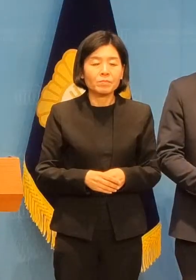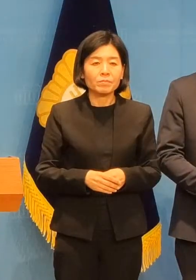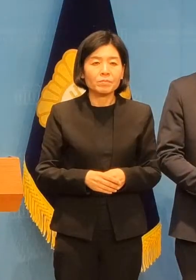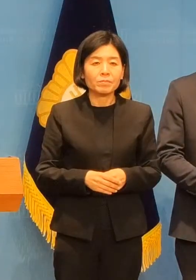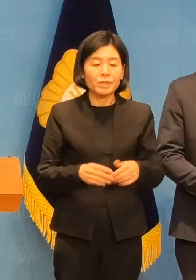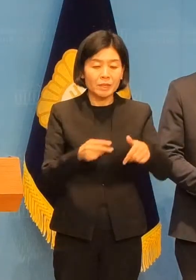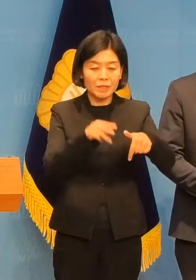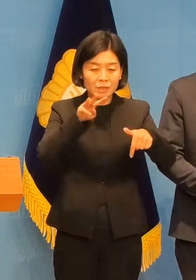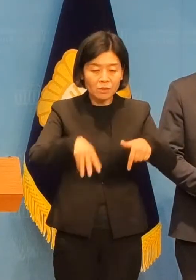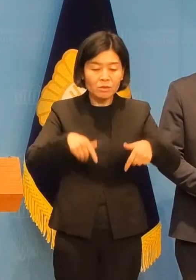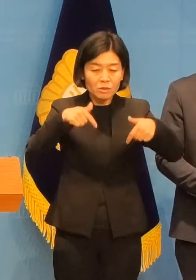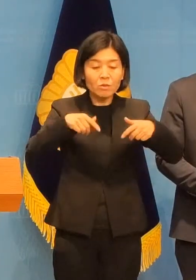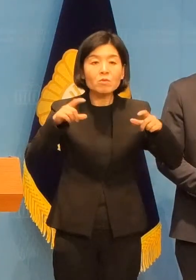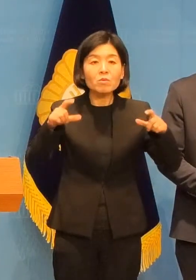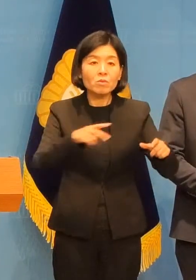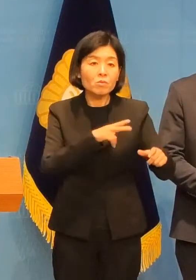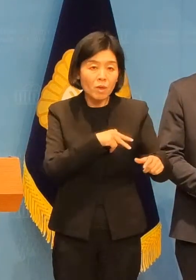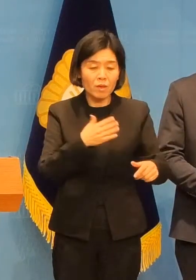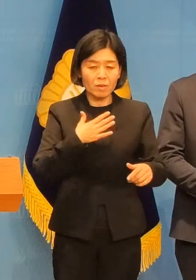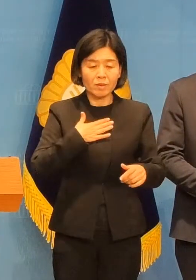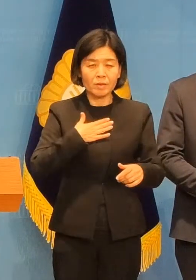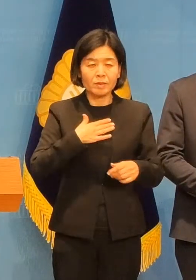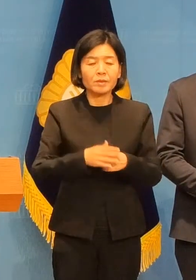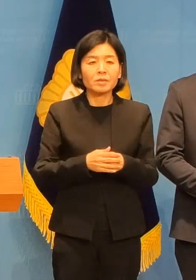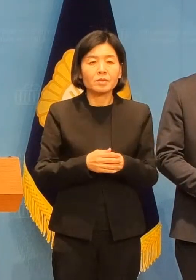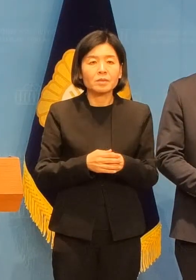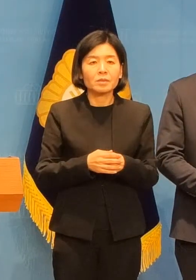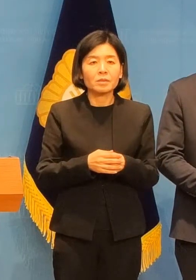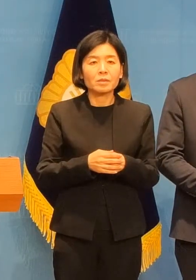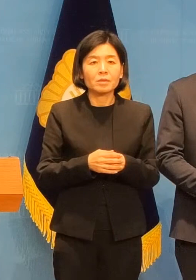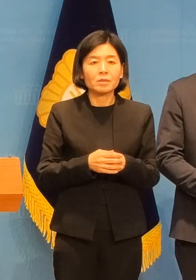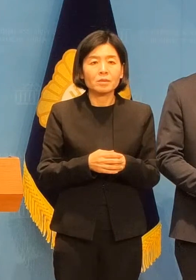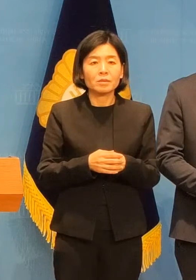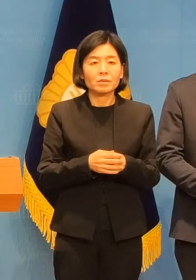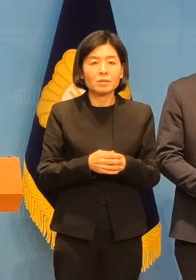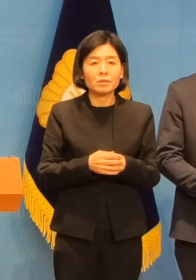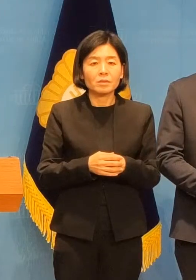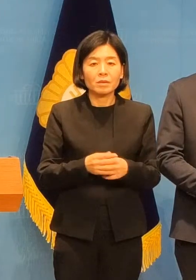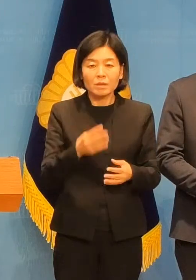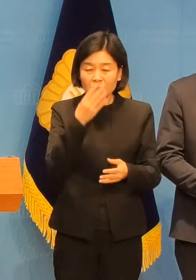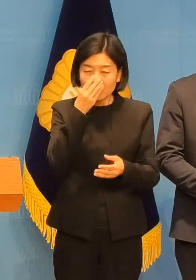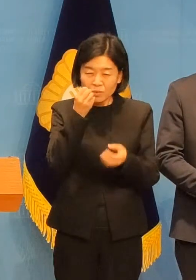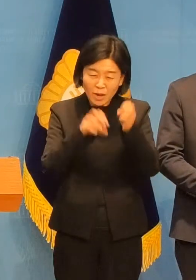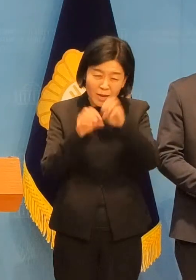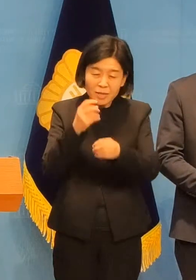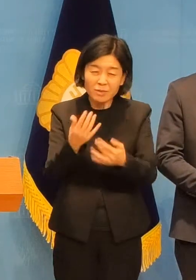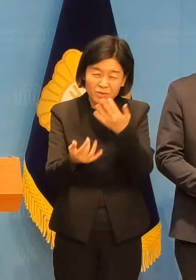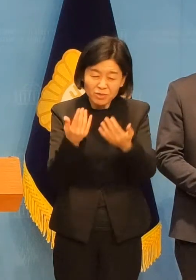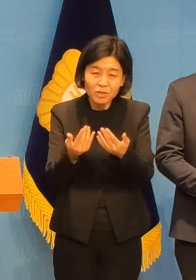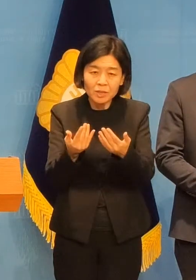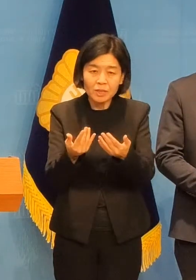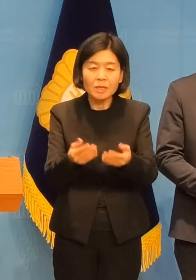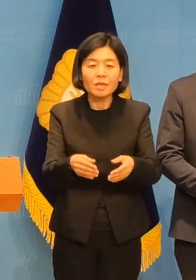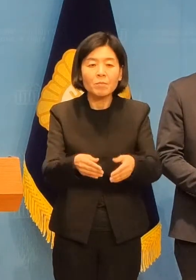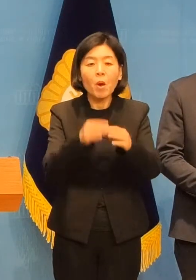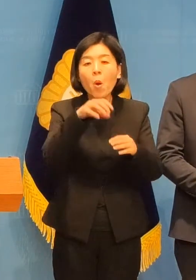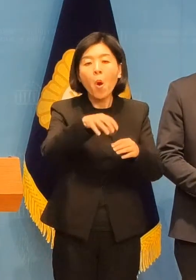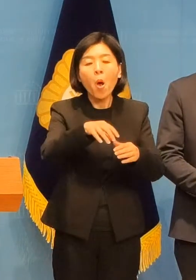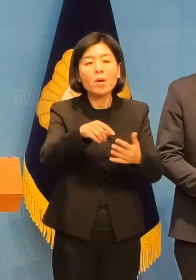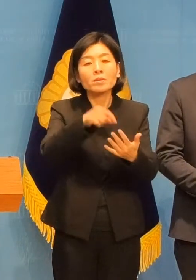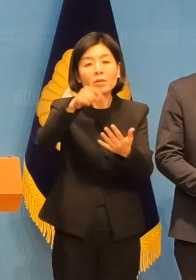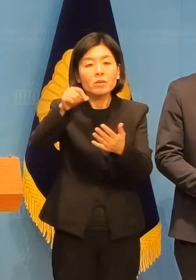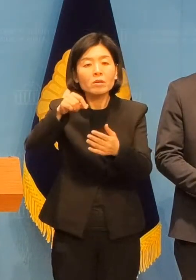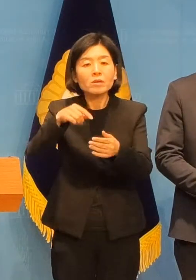인천 서구의 김남원 의원입니다. 비선호시설 입지 선정의 대원칙은 주민 수용성